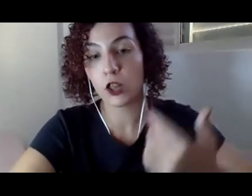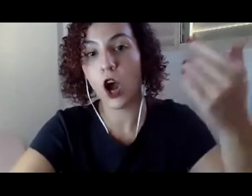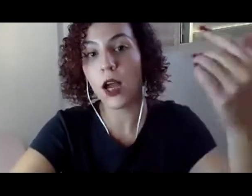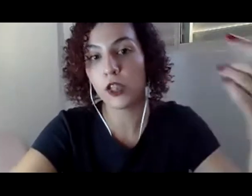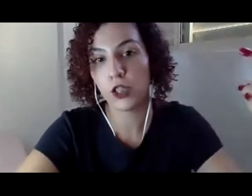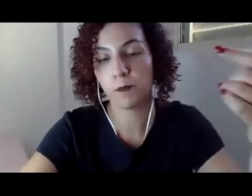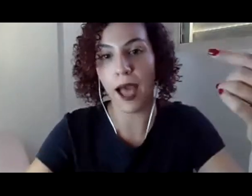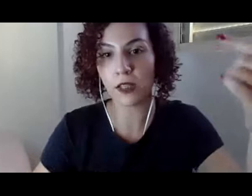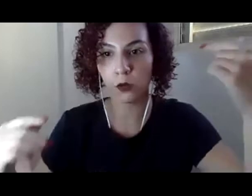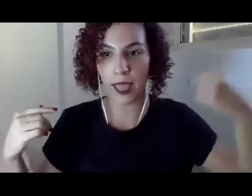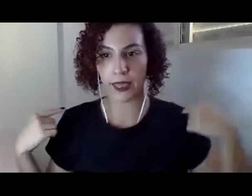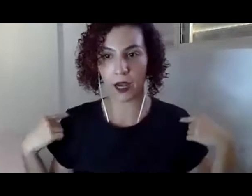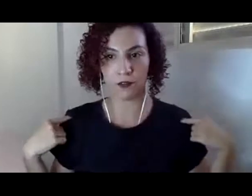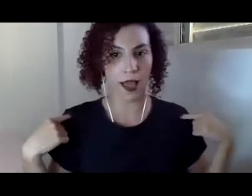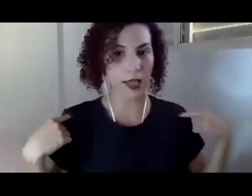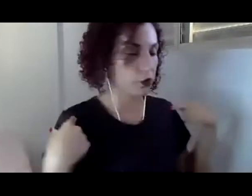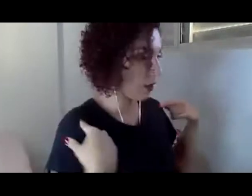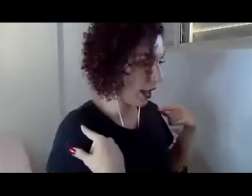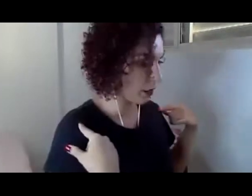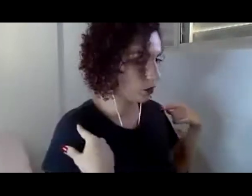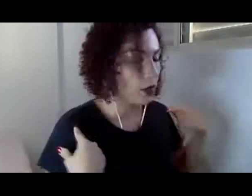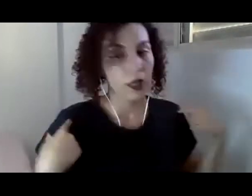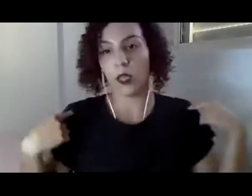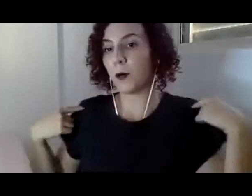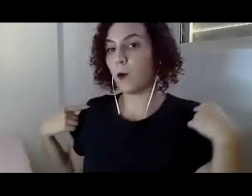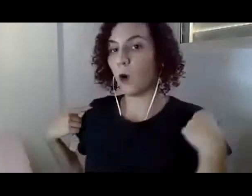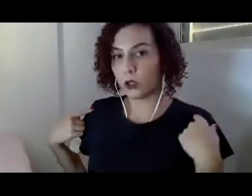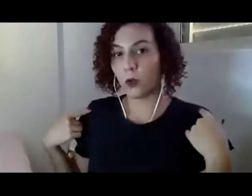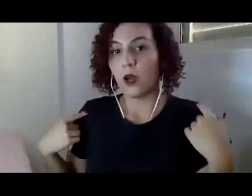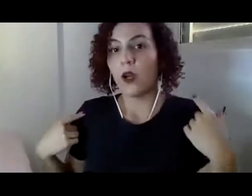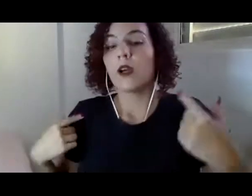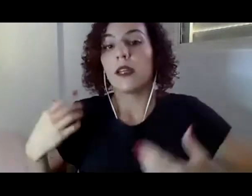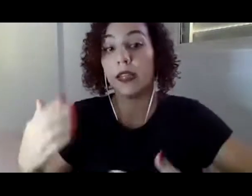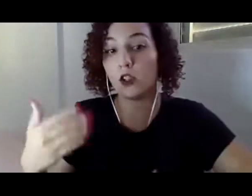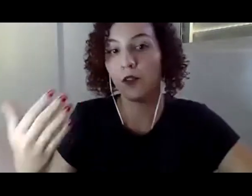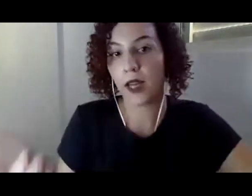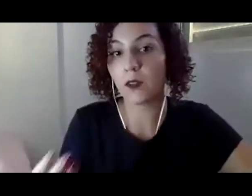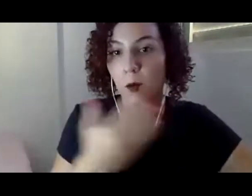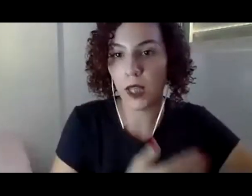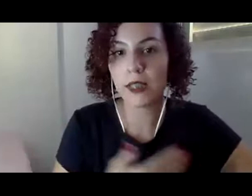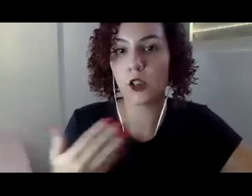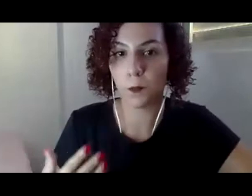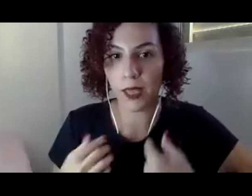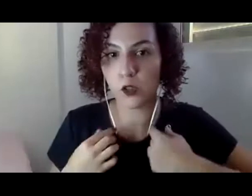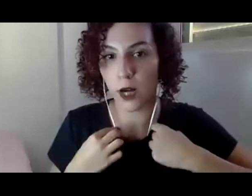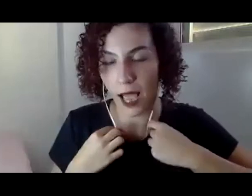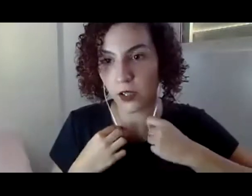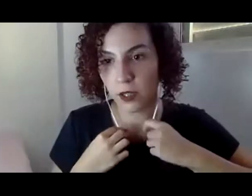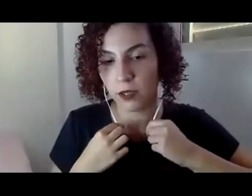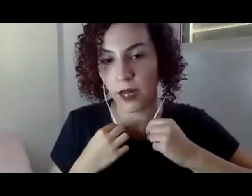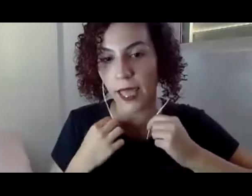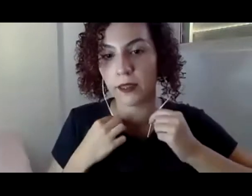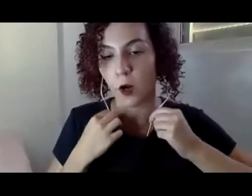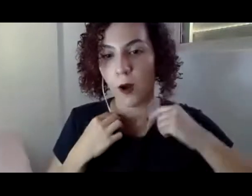Essa troca de espaço, né, que ela faz de um lado e para o outro, identificando a mudança de